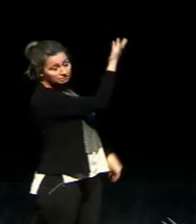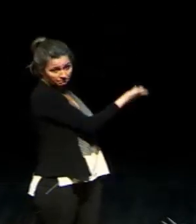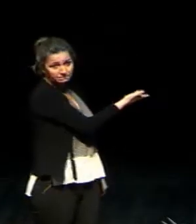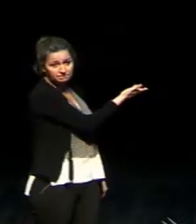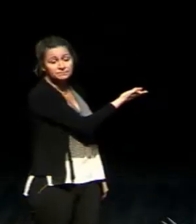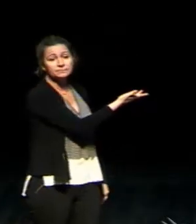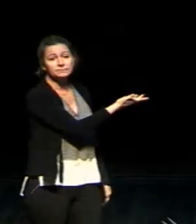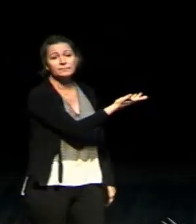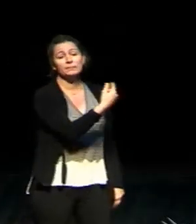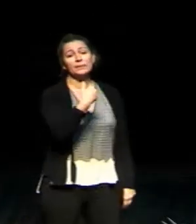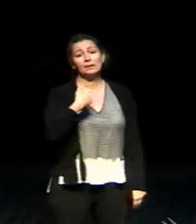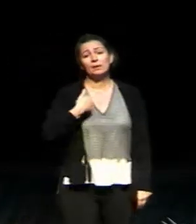Este é o tema da minha palestra.